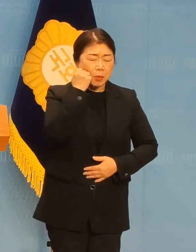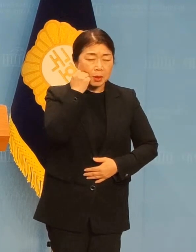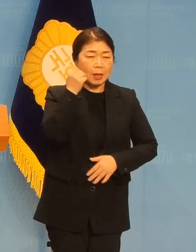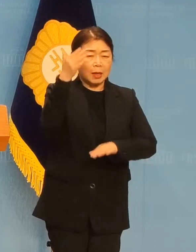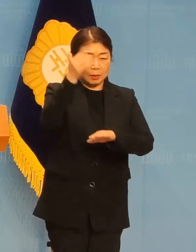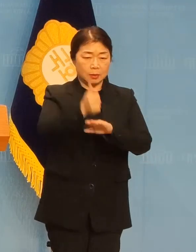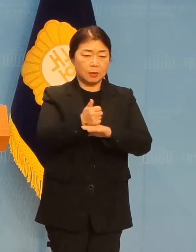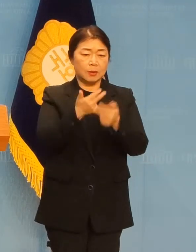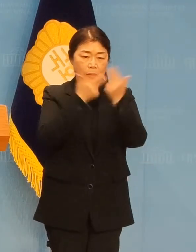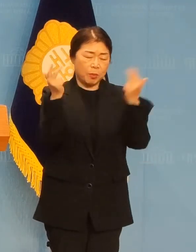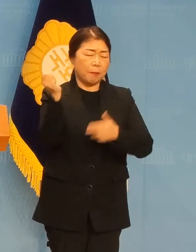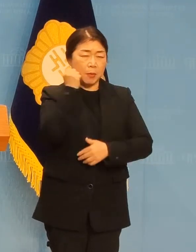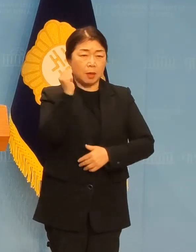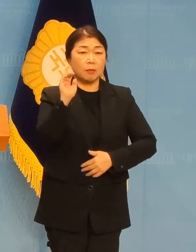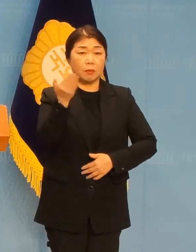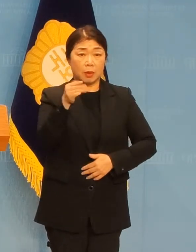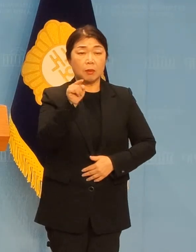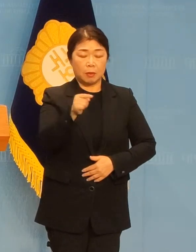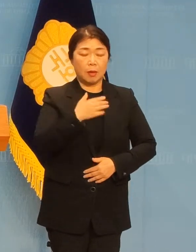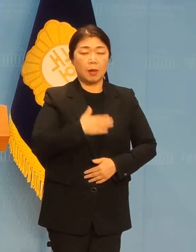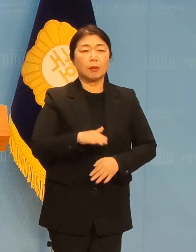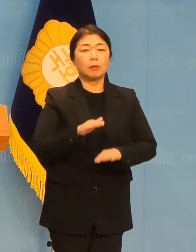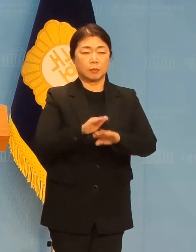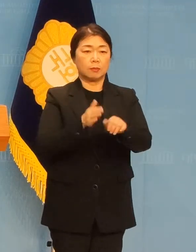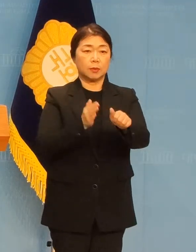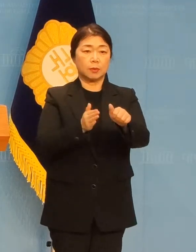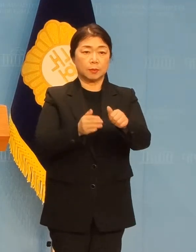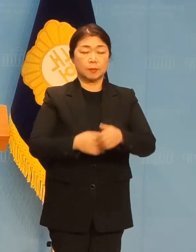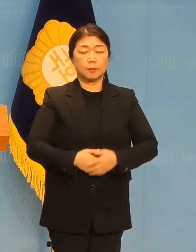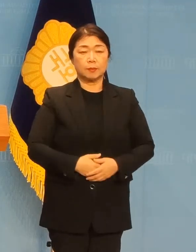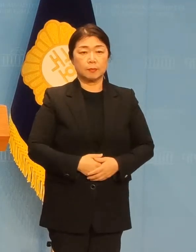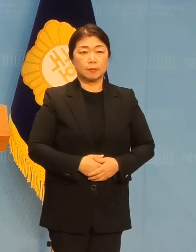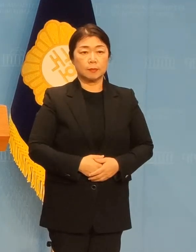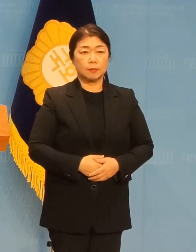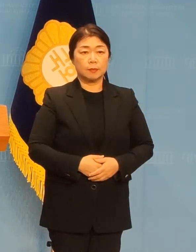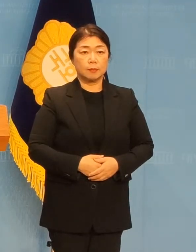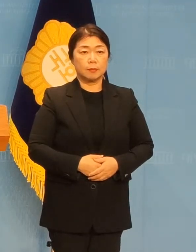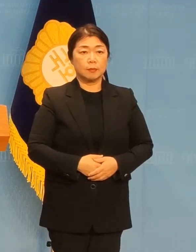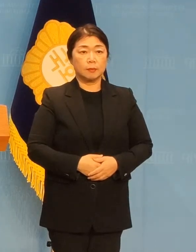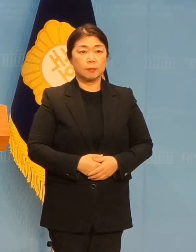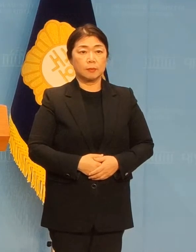대통령 본인에게 돌아갈 것임을 강력히 경고합니다.